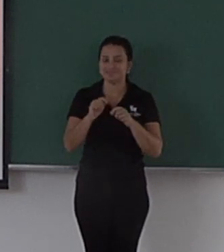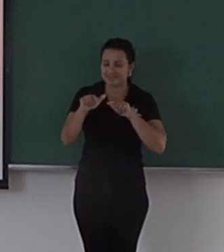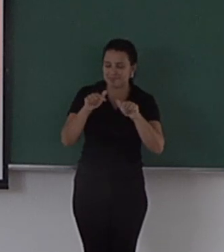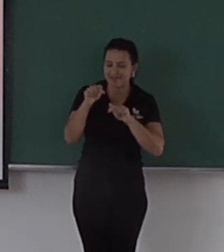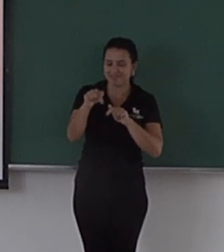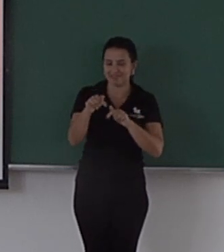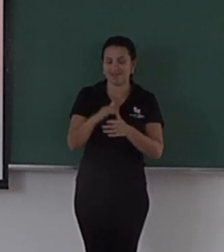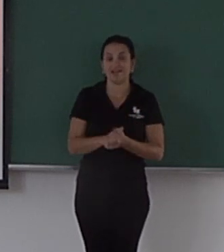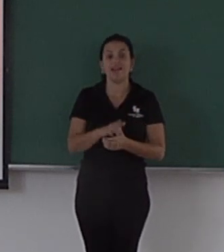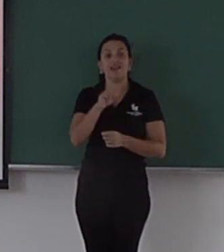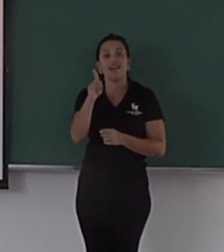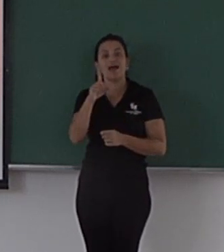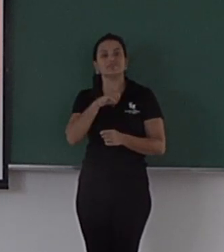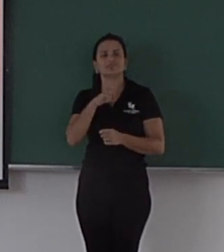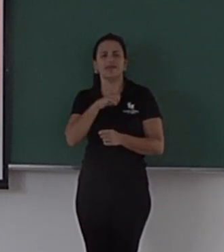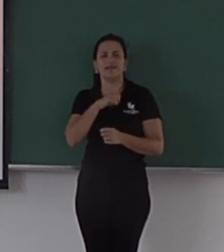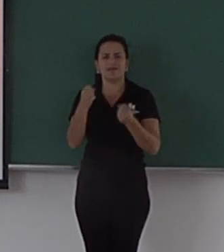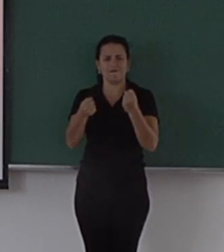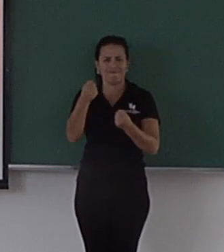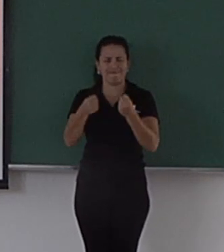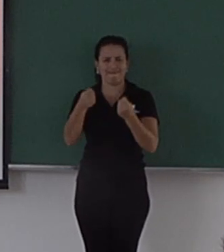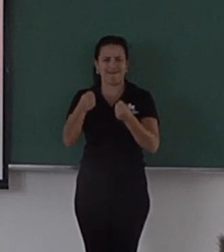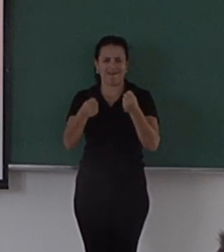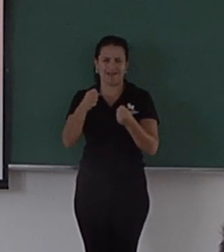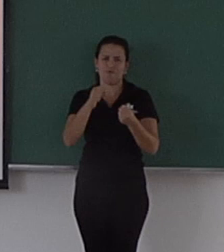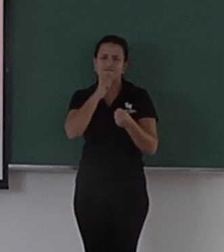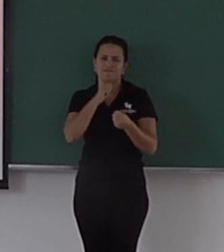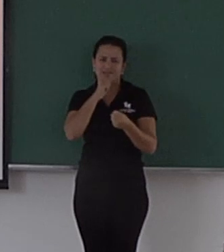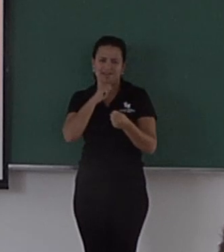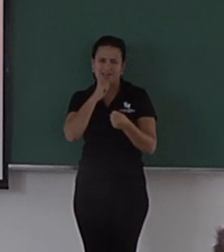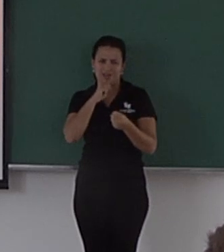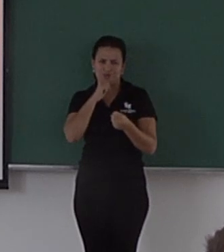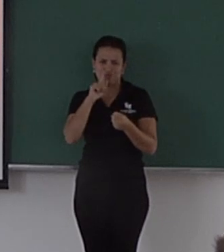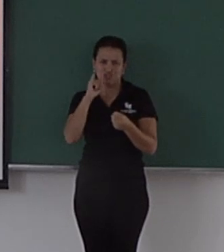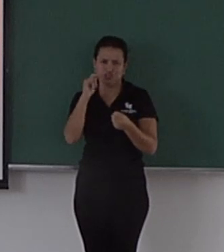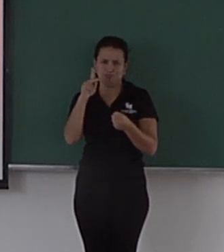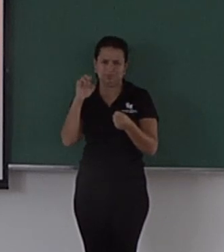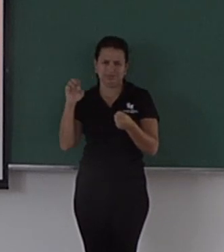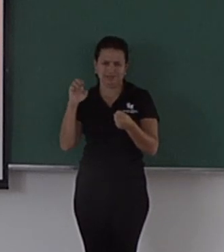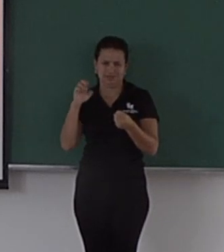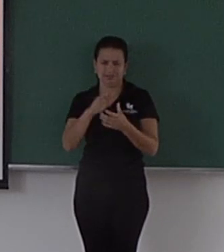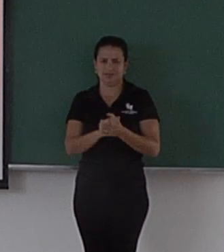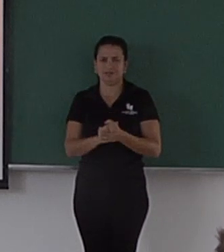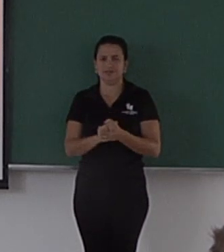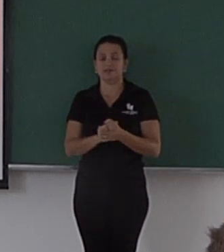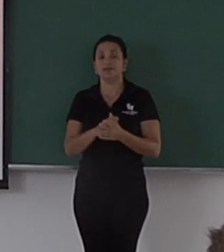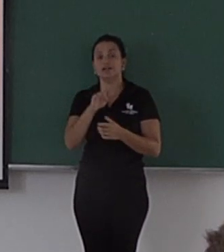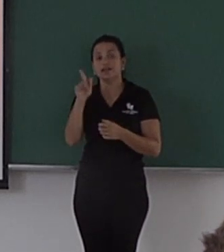tem uns veículos muito antigos, né, aqueles jipes e tal, que lá se usa ainda uma coisa